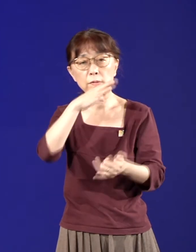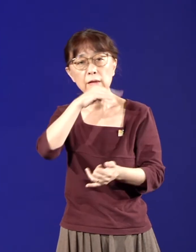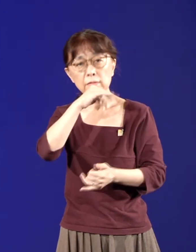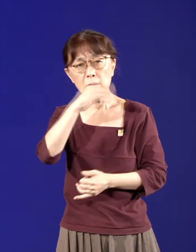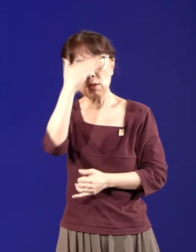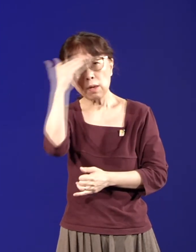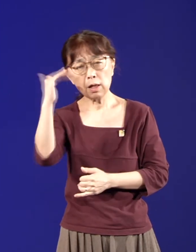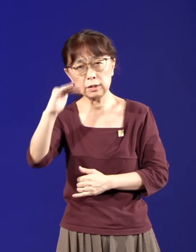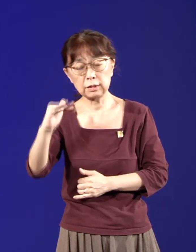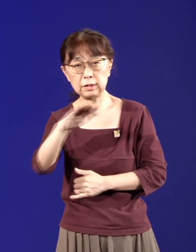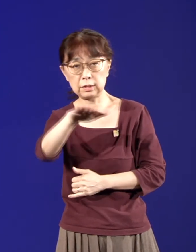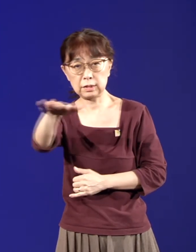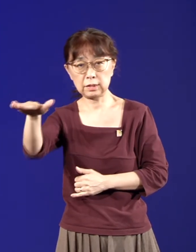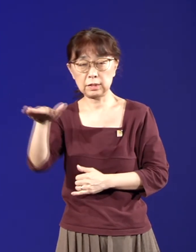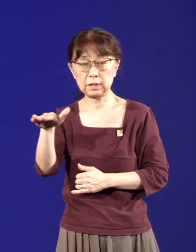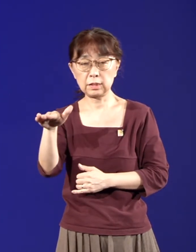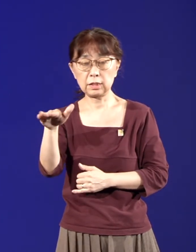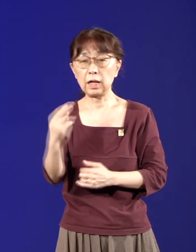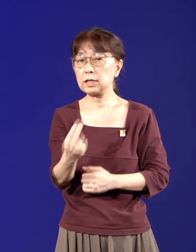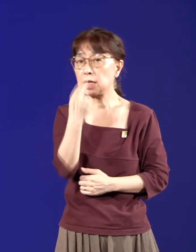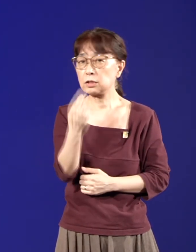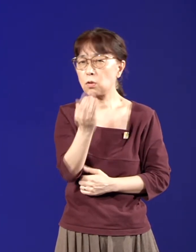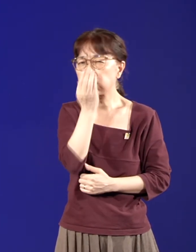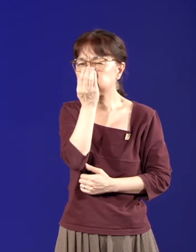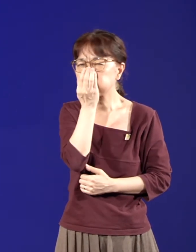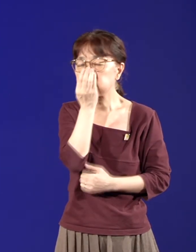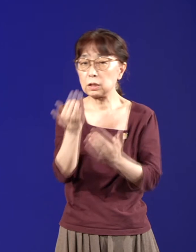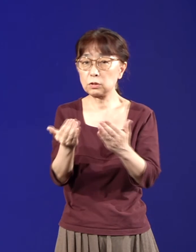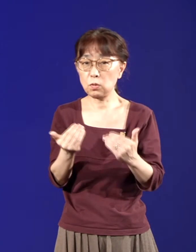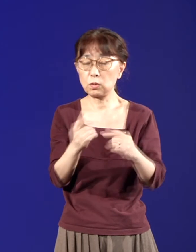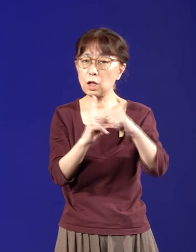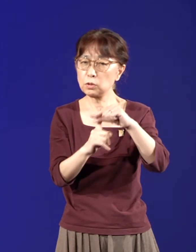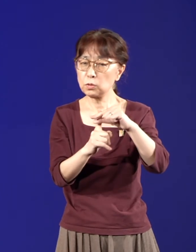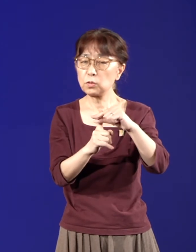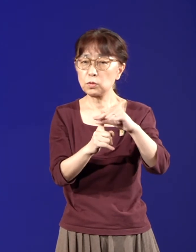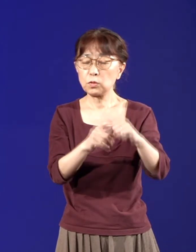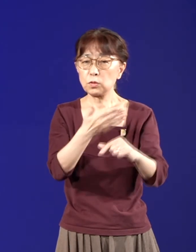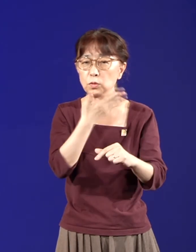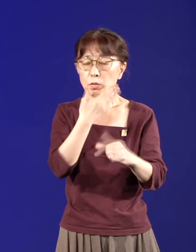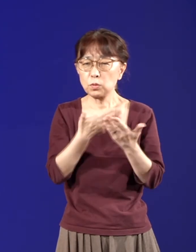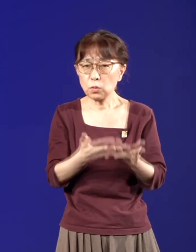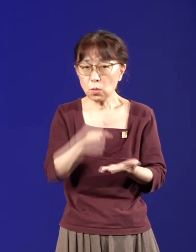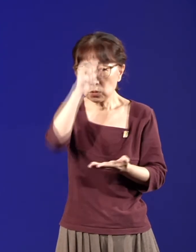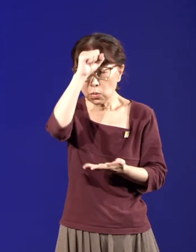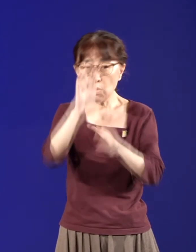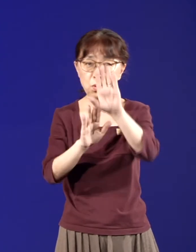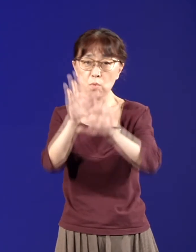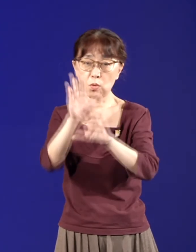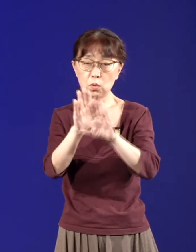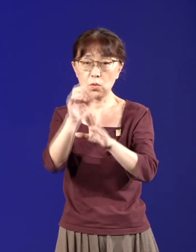代の方でも酸素投与が必要な中等症患者がいらっしゃるという状況